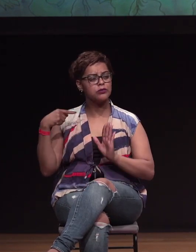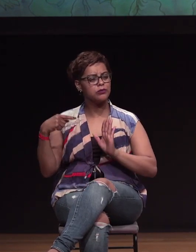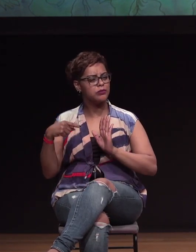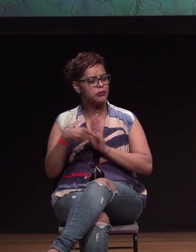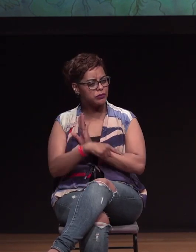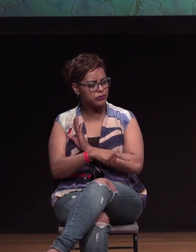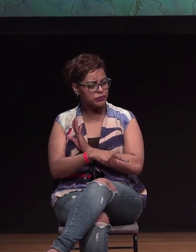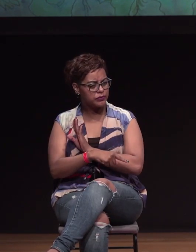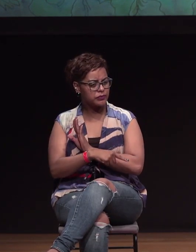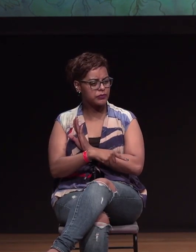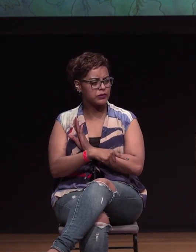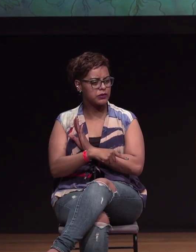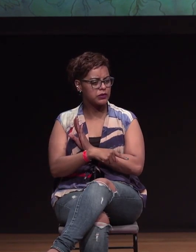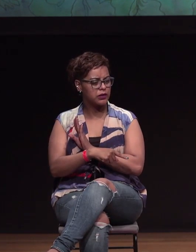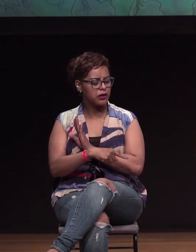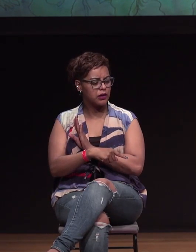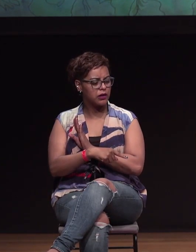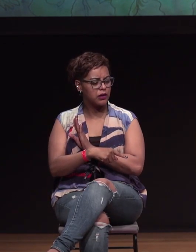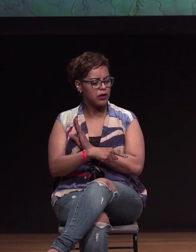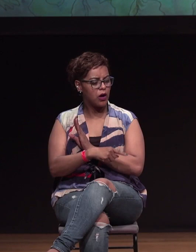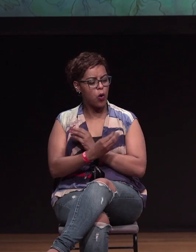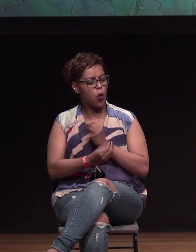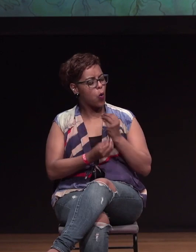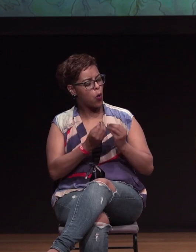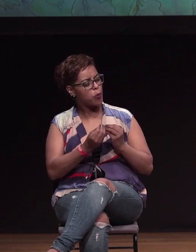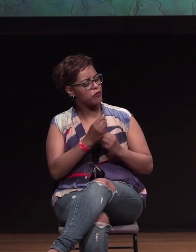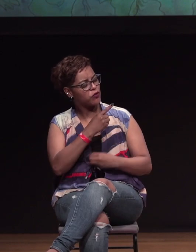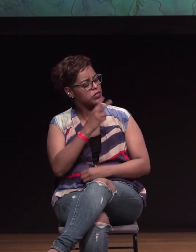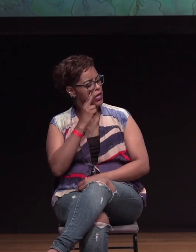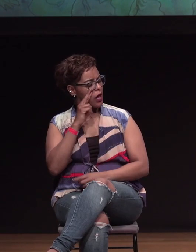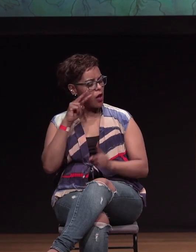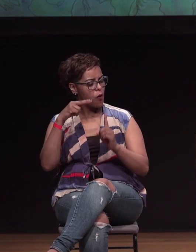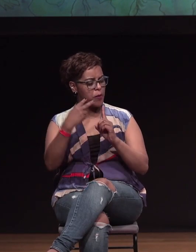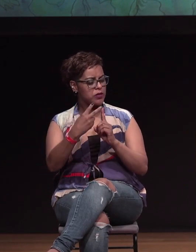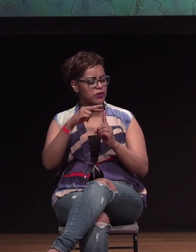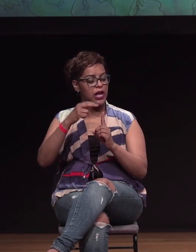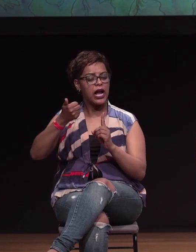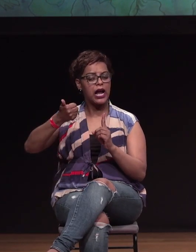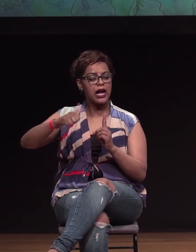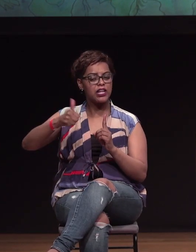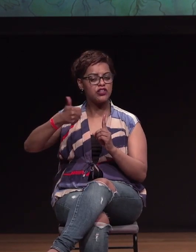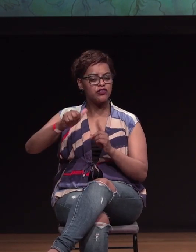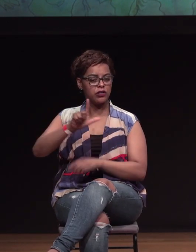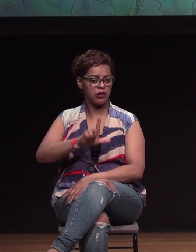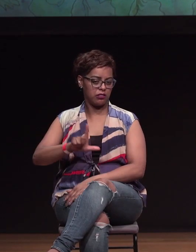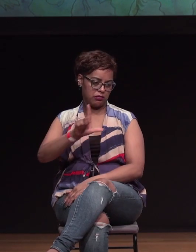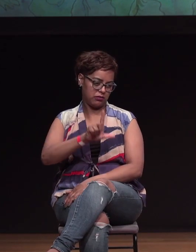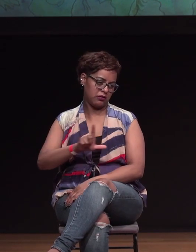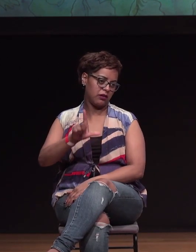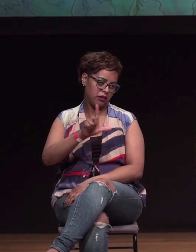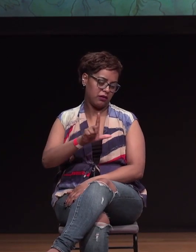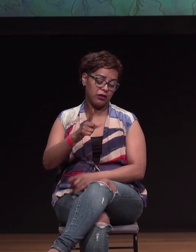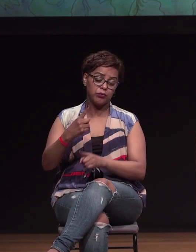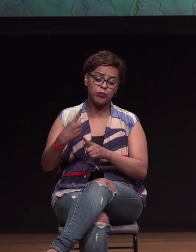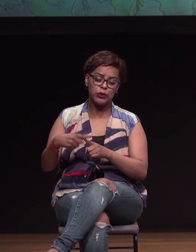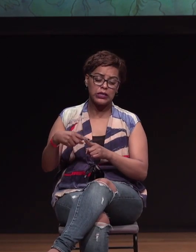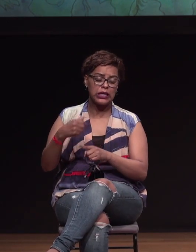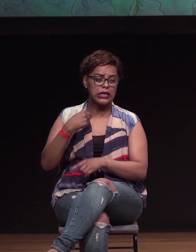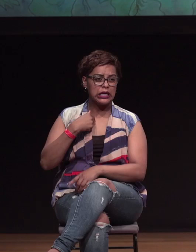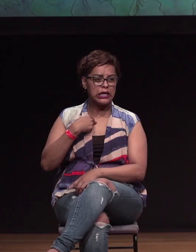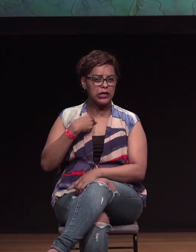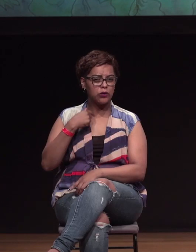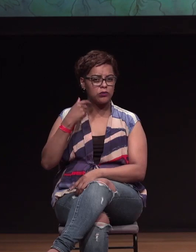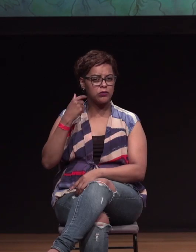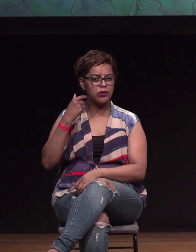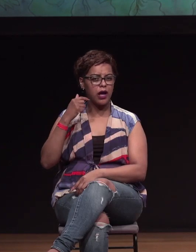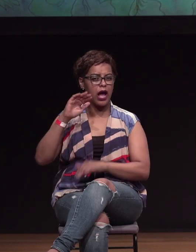como você olha para o trabalho de crítica literária dentro desse contexto. Eu sinto que vários artistas